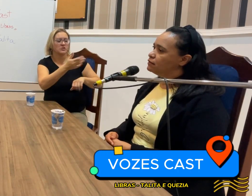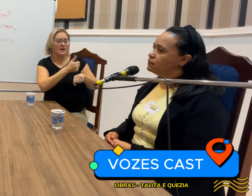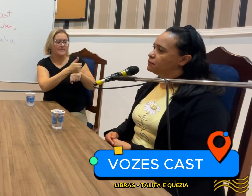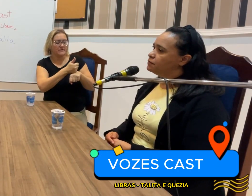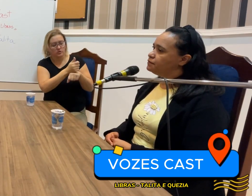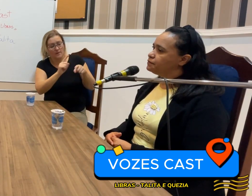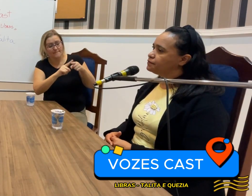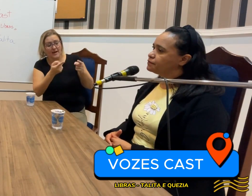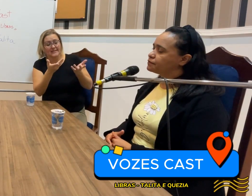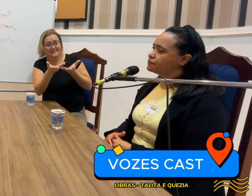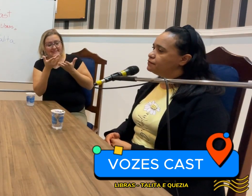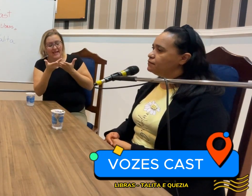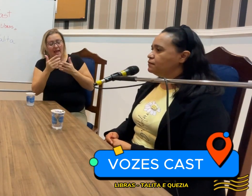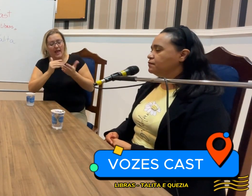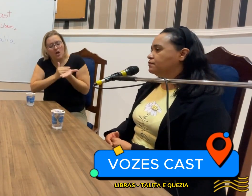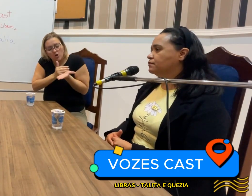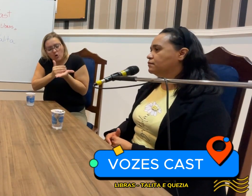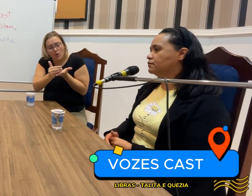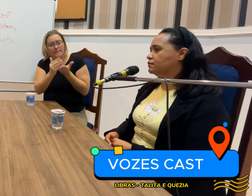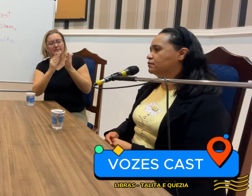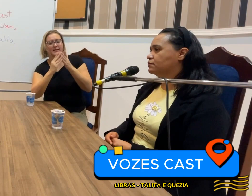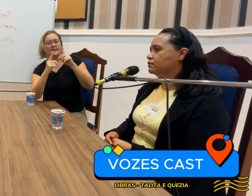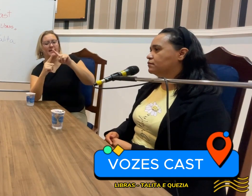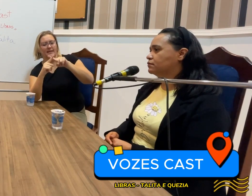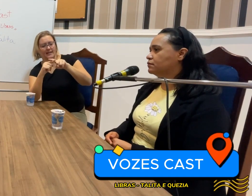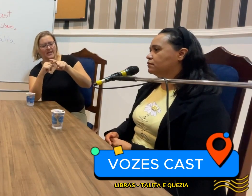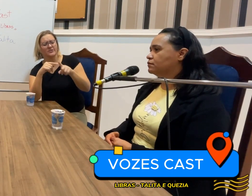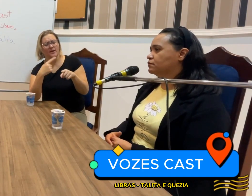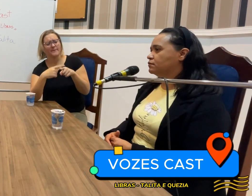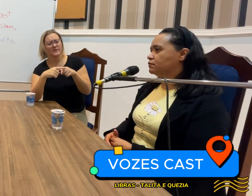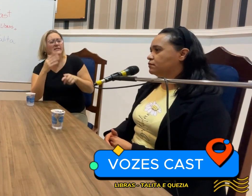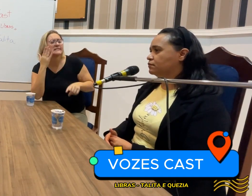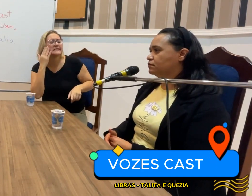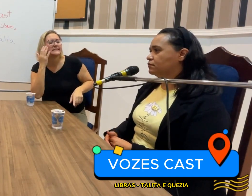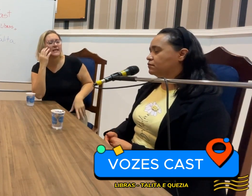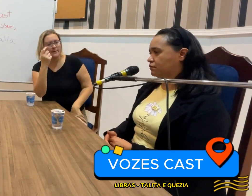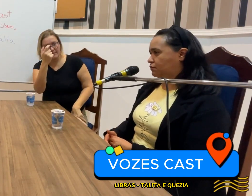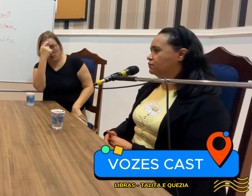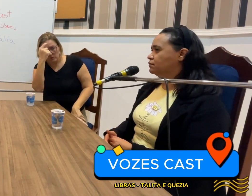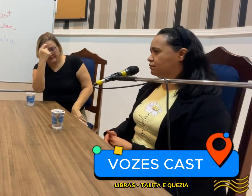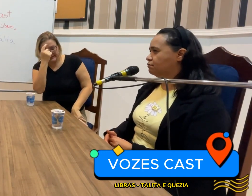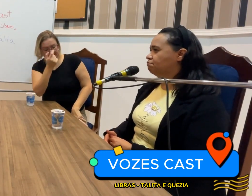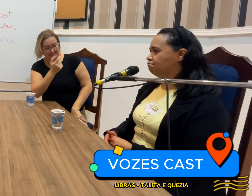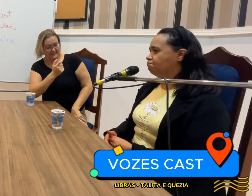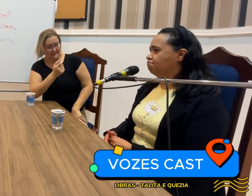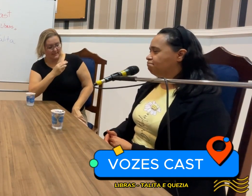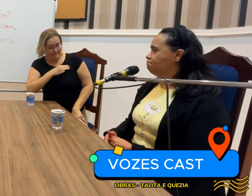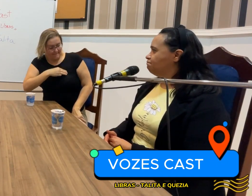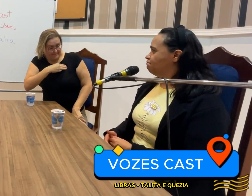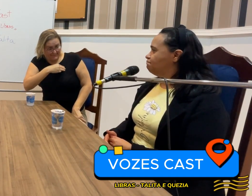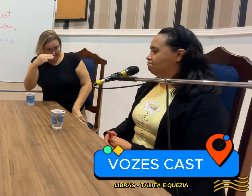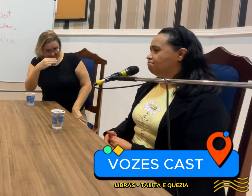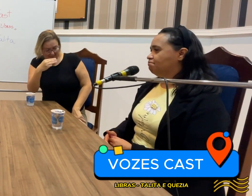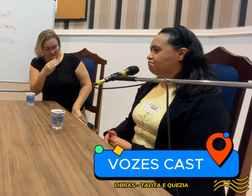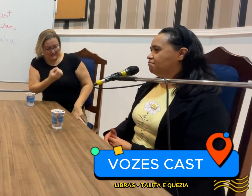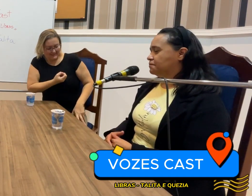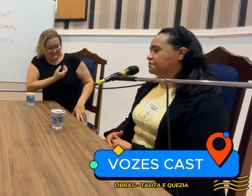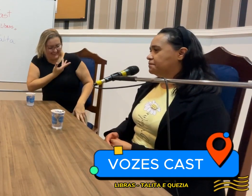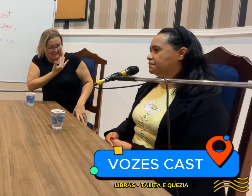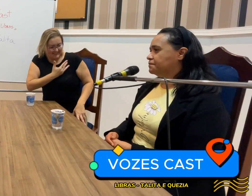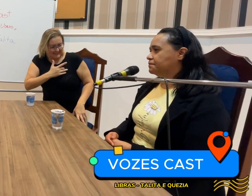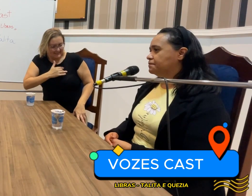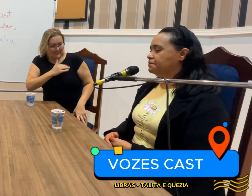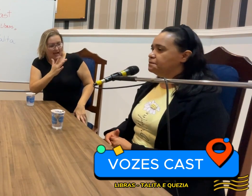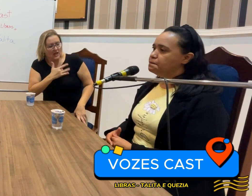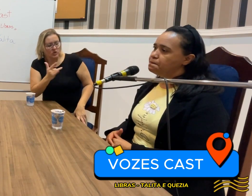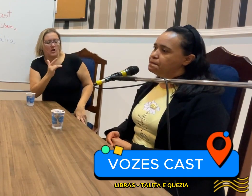pela igreja, assim, pela essa questão de missão, que arde no coração, porque quer ter este